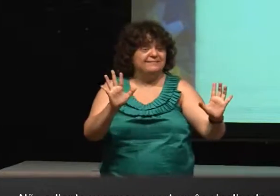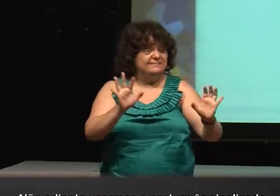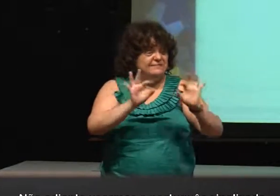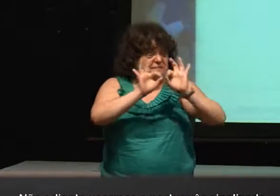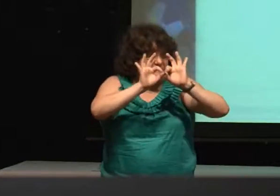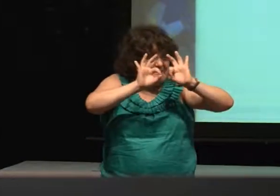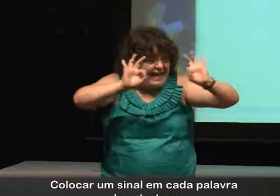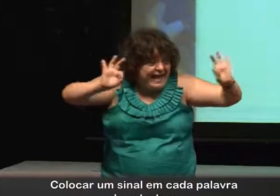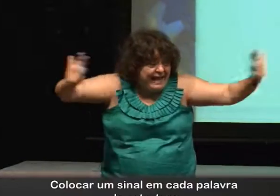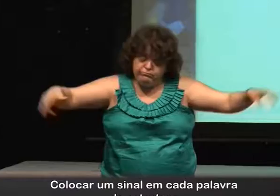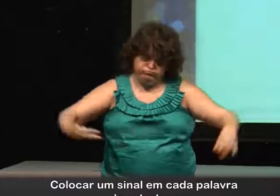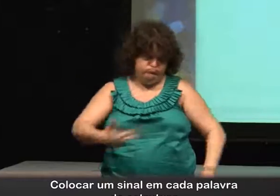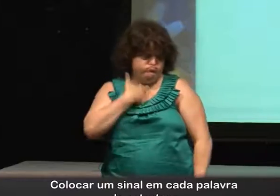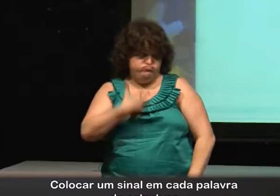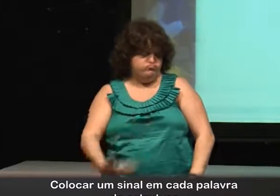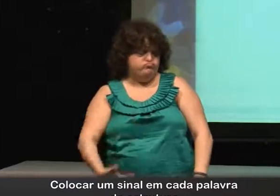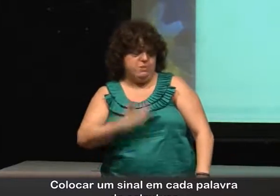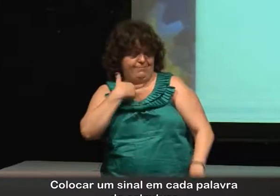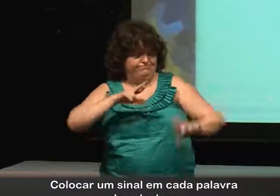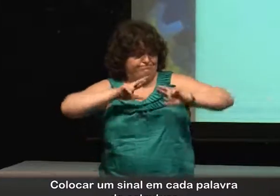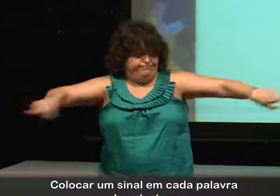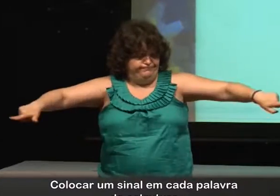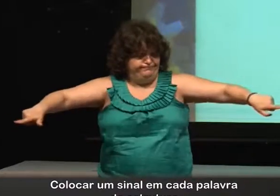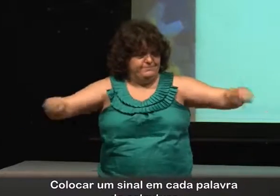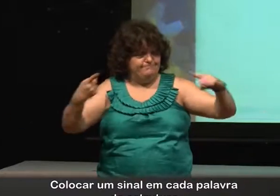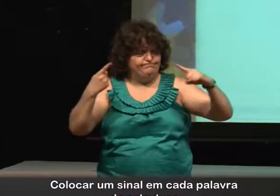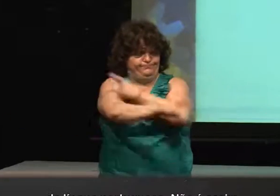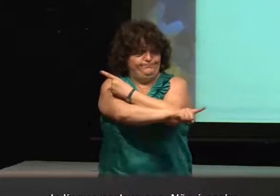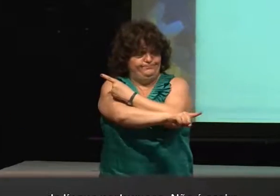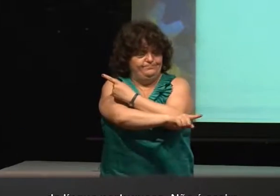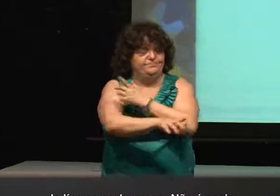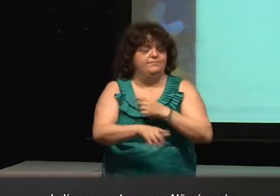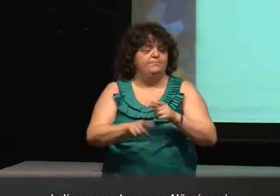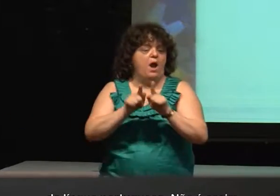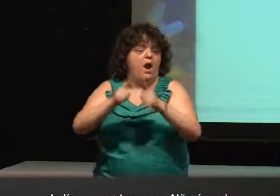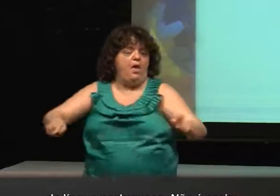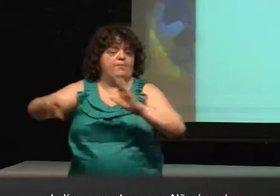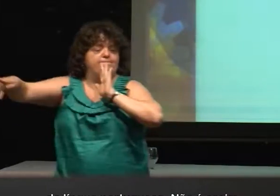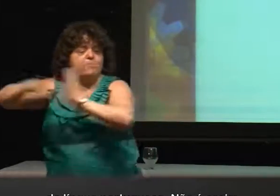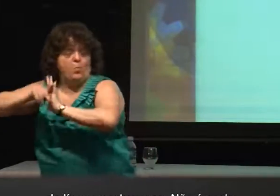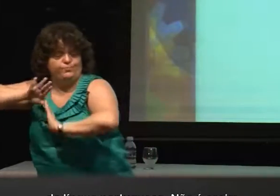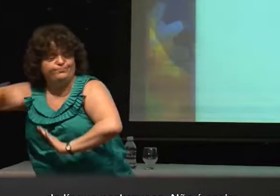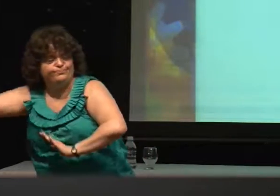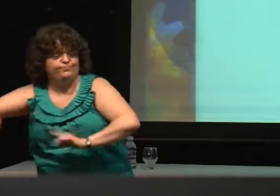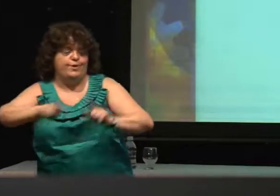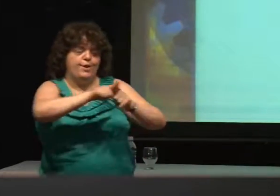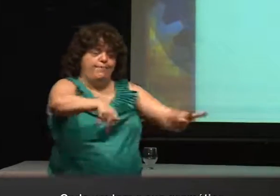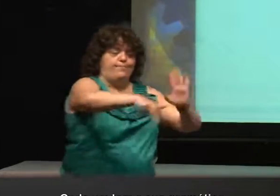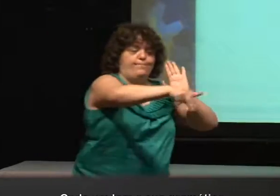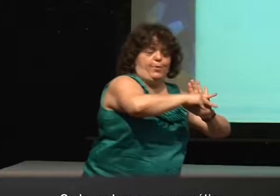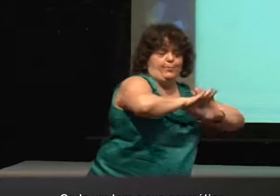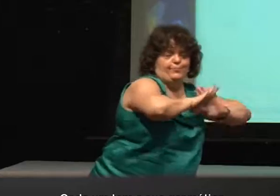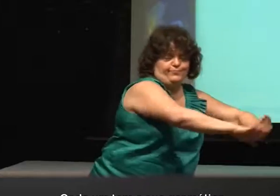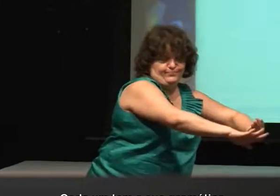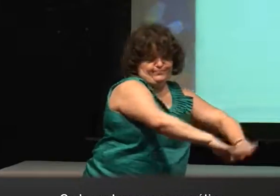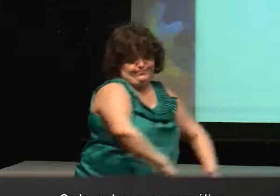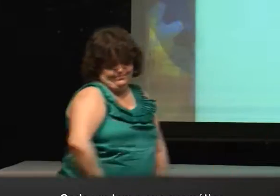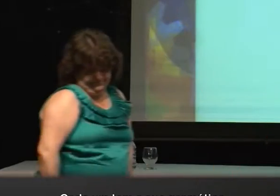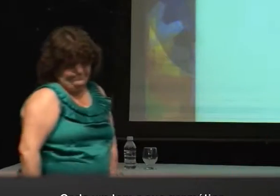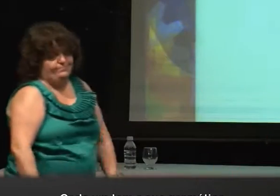sinalizado, botar um sinal em cada palavra da estrutura da língua portuguesa. Não é assim. Cada um tem a sua